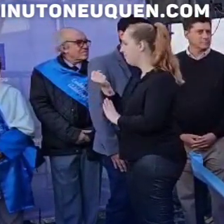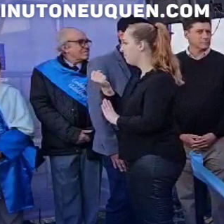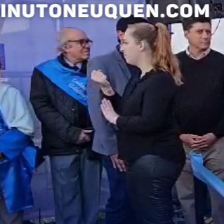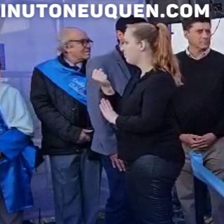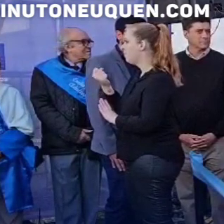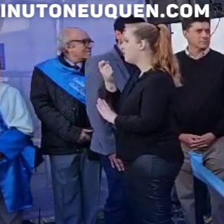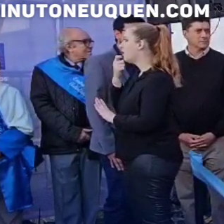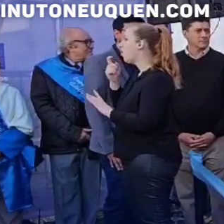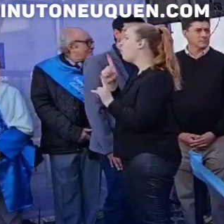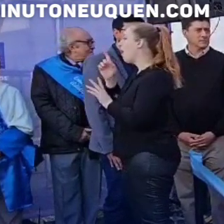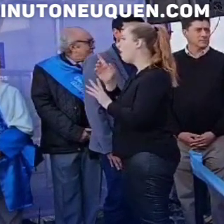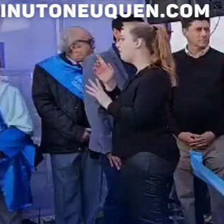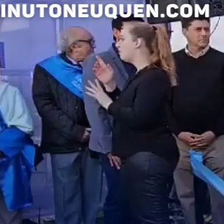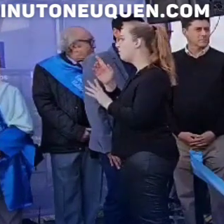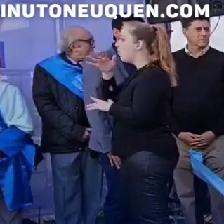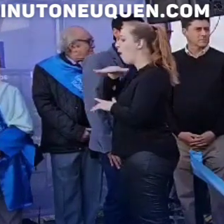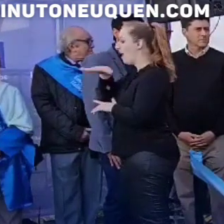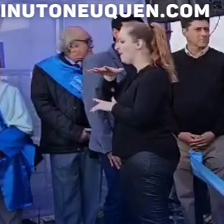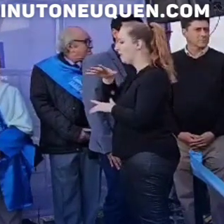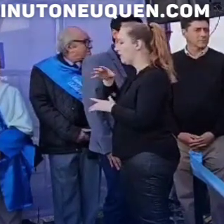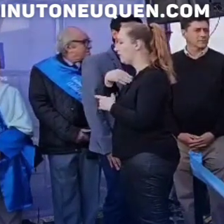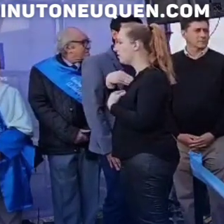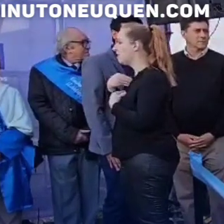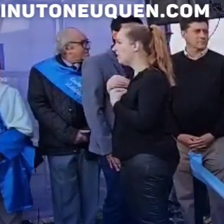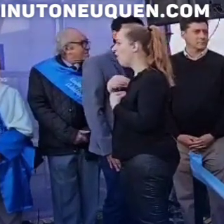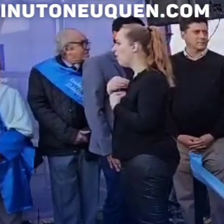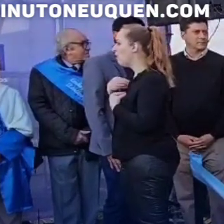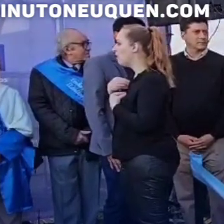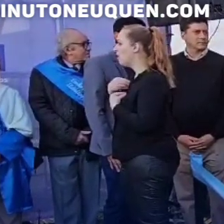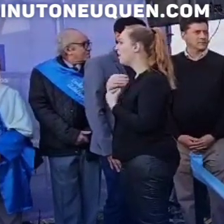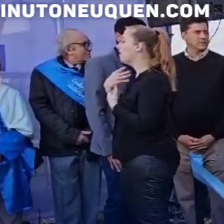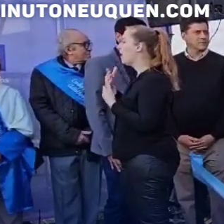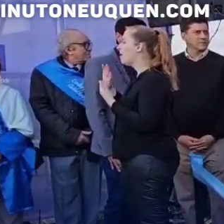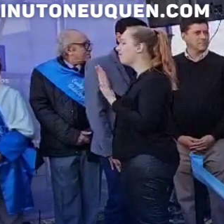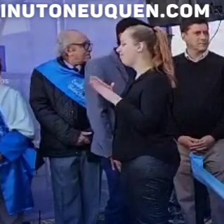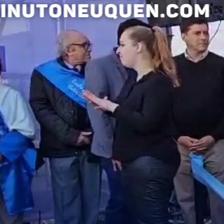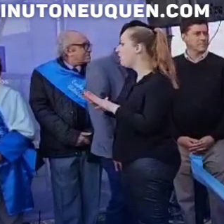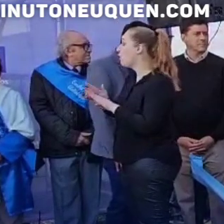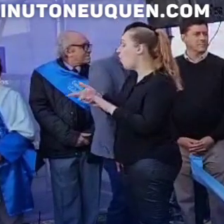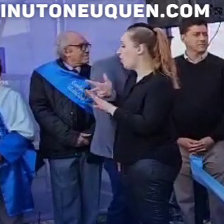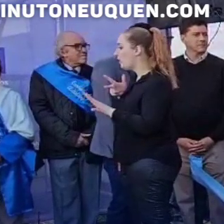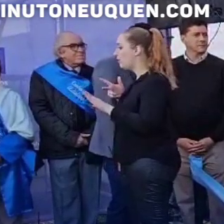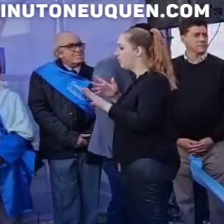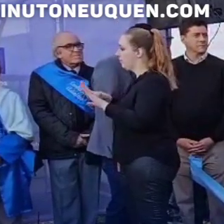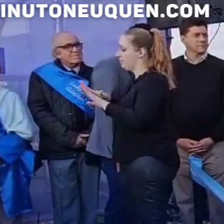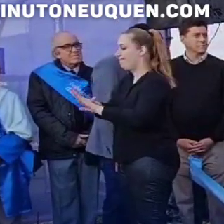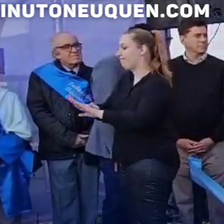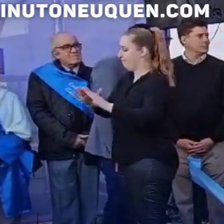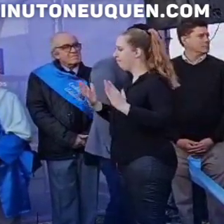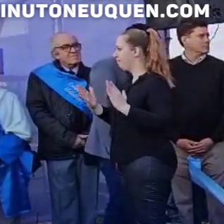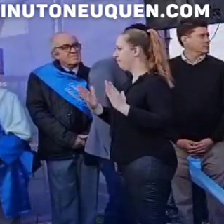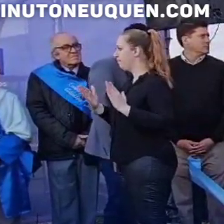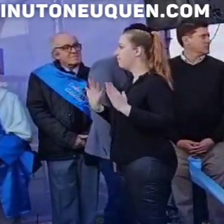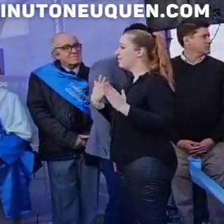Cuando alguna vez algún espacio sintió que no estaba teniendo la puerta abierta, vino, lo manifestó y se le abrió la puerta